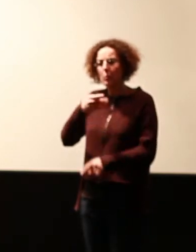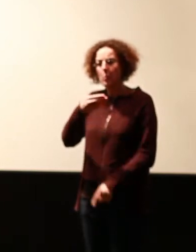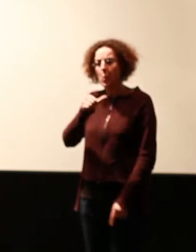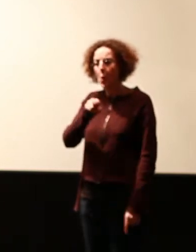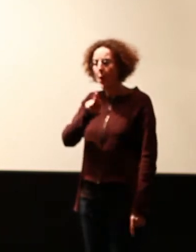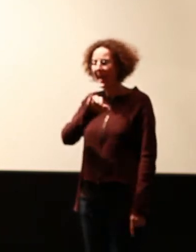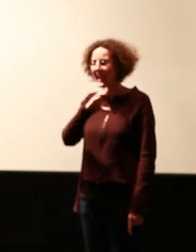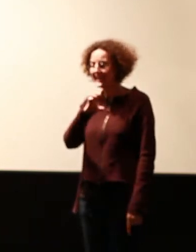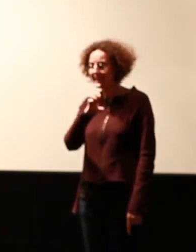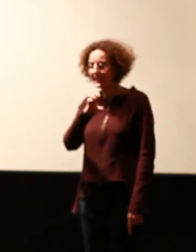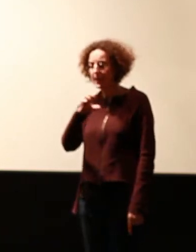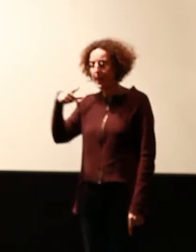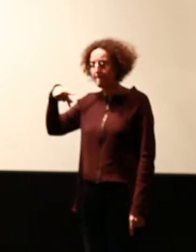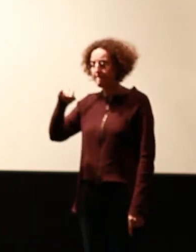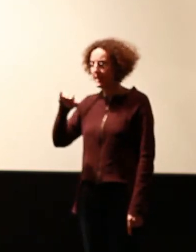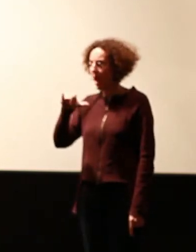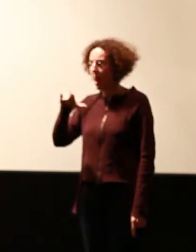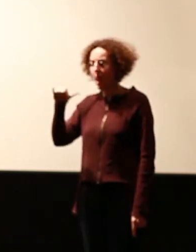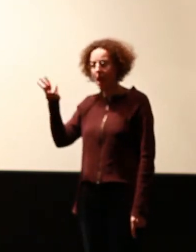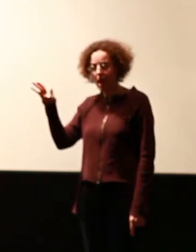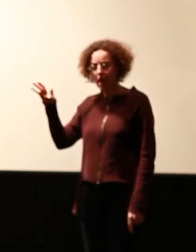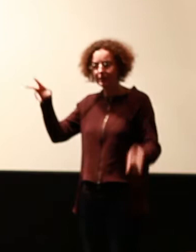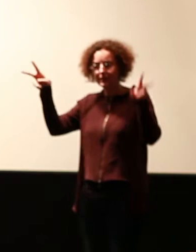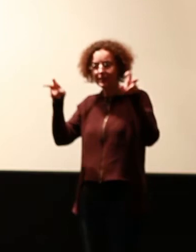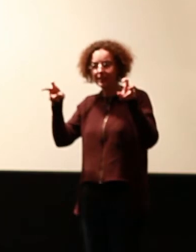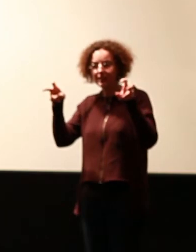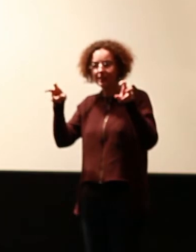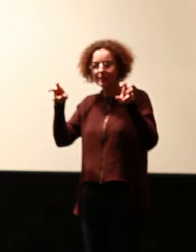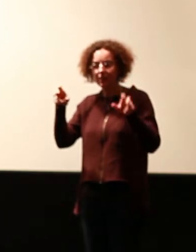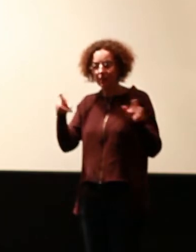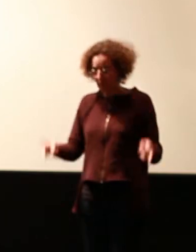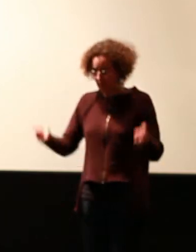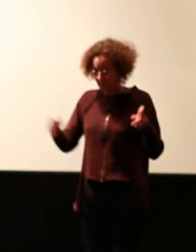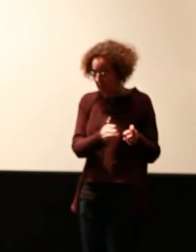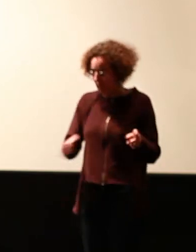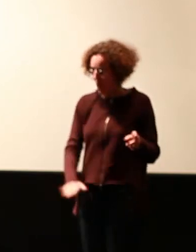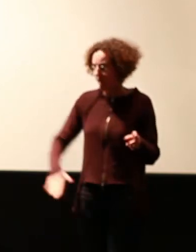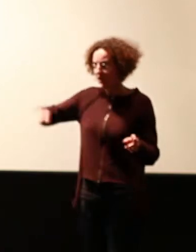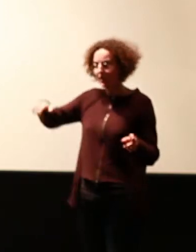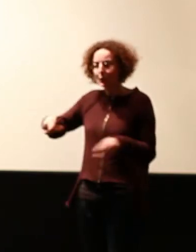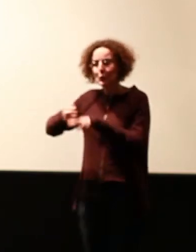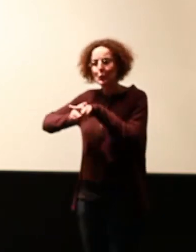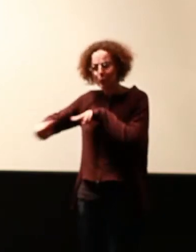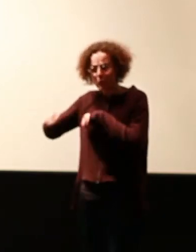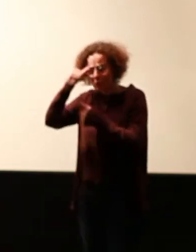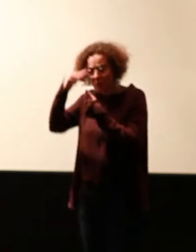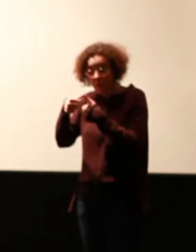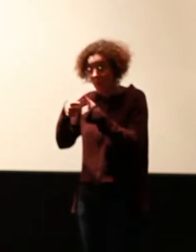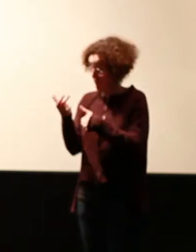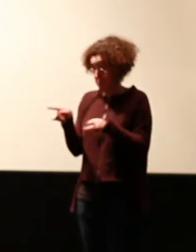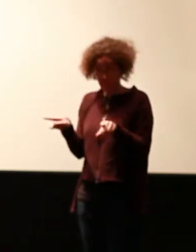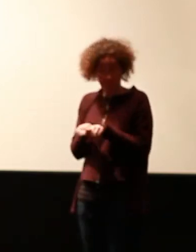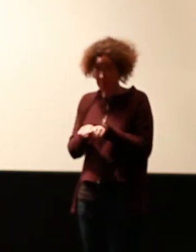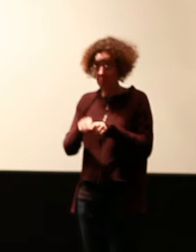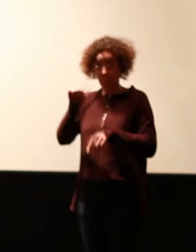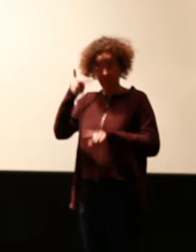lui aussi a été présenté depuis dans quelques festivals en France, mais également à l'étranger, notamment en Belgique, au festival